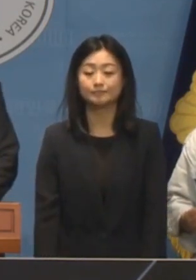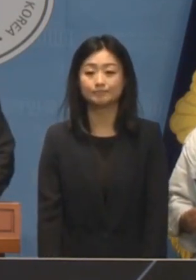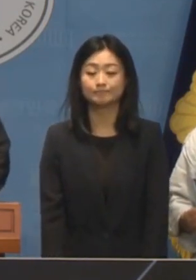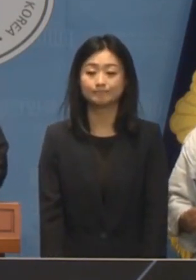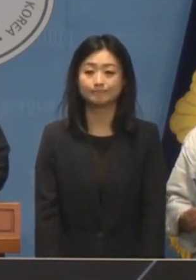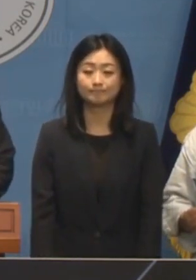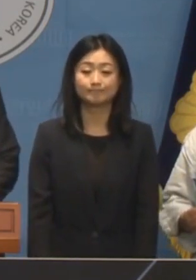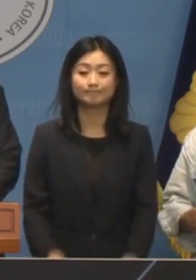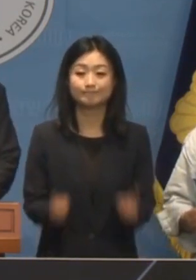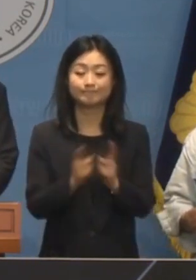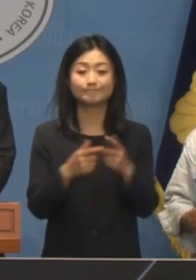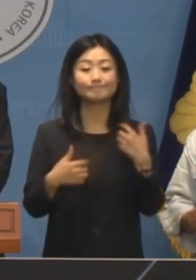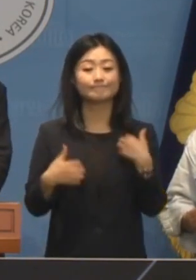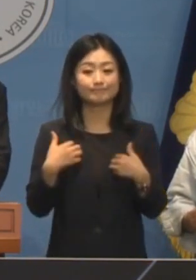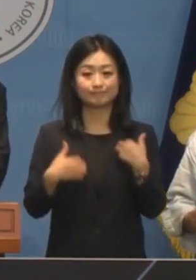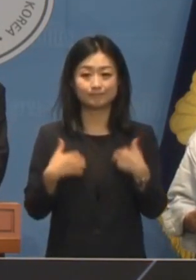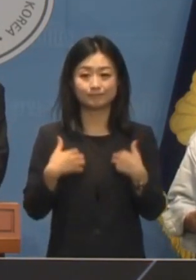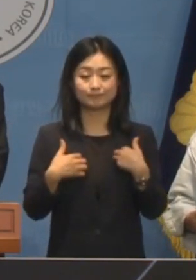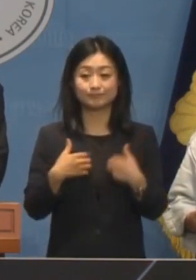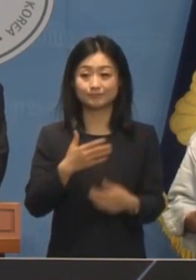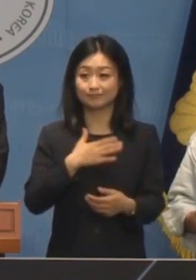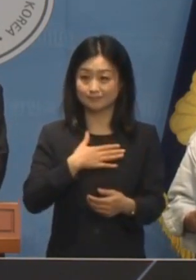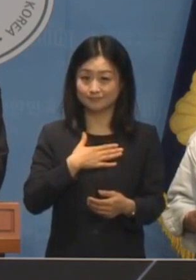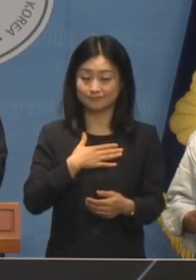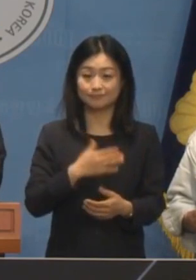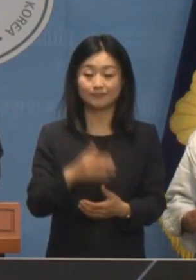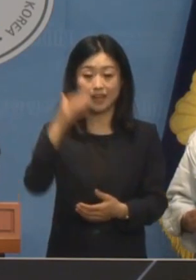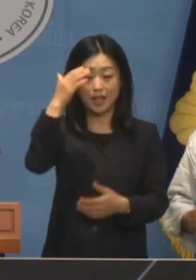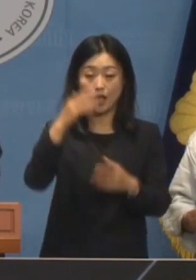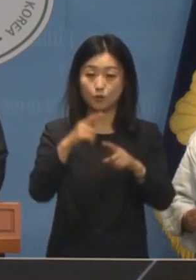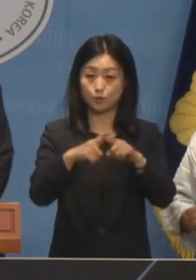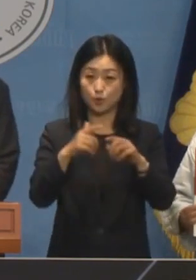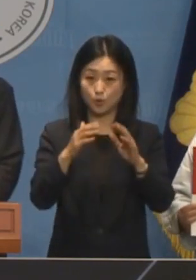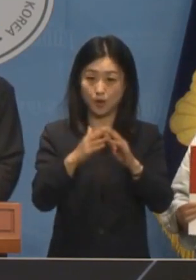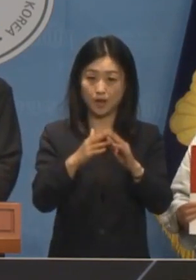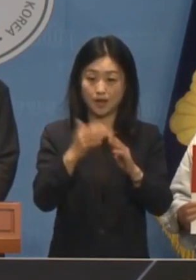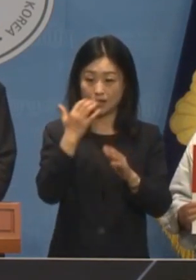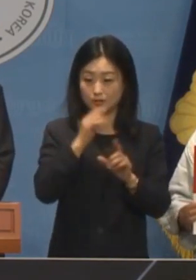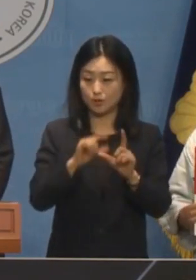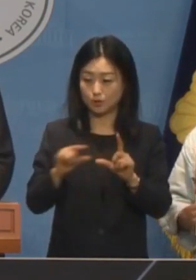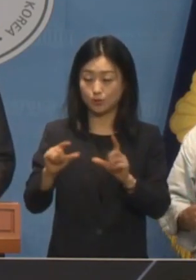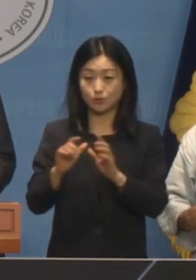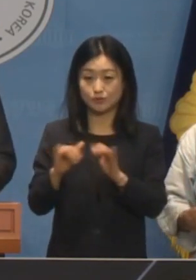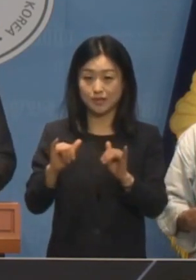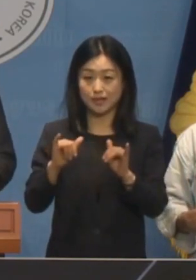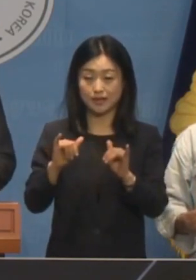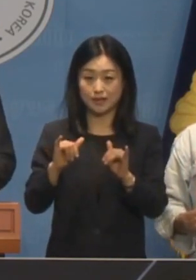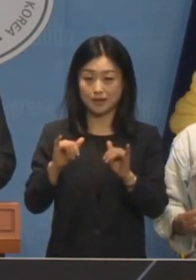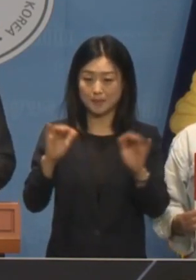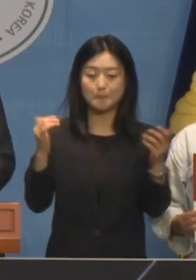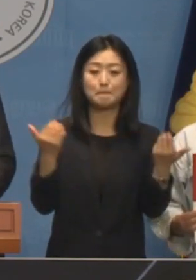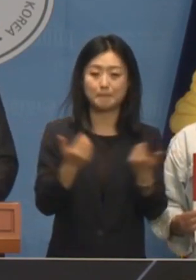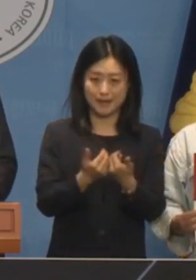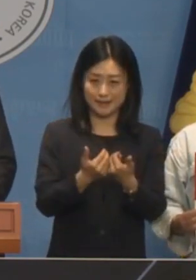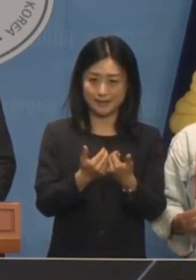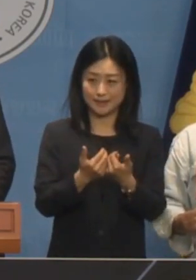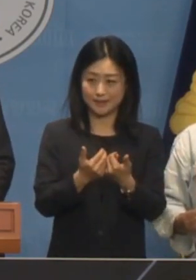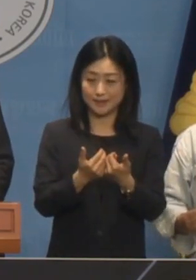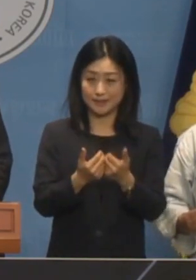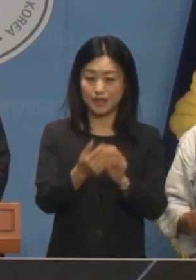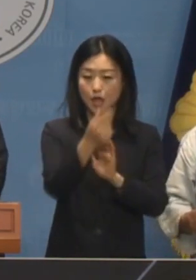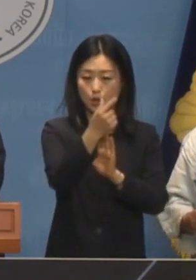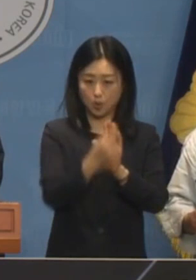네, 반갑습니다. 저는 한국교회 반동성애 교단연합 대표를 맡고 있는